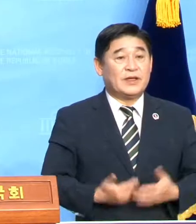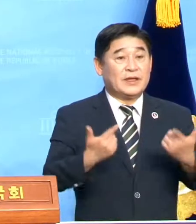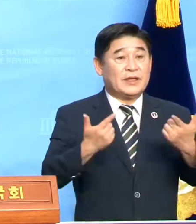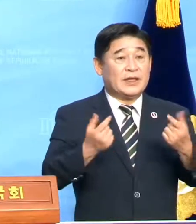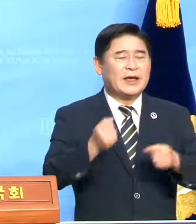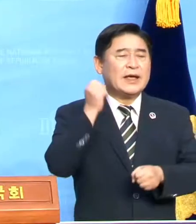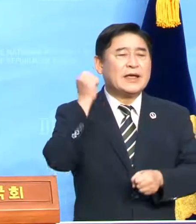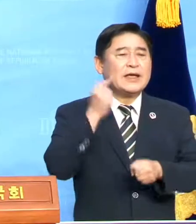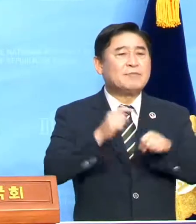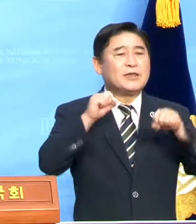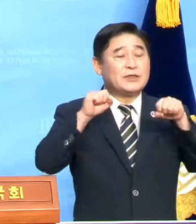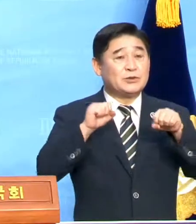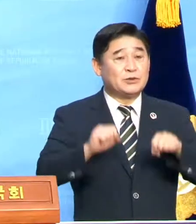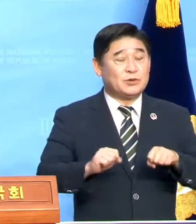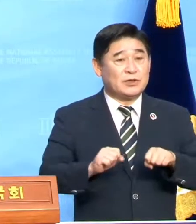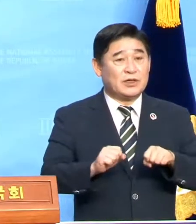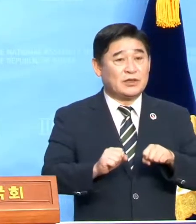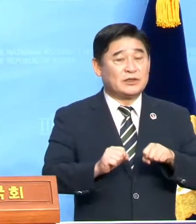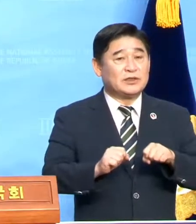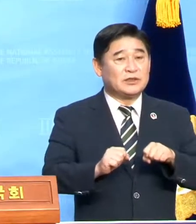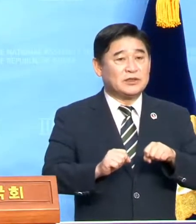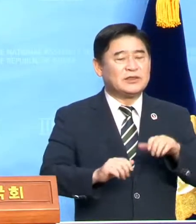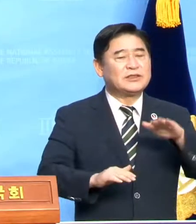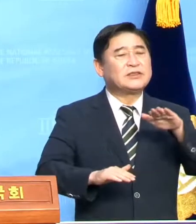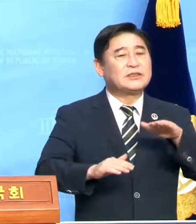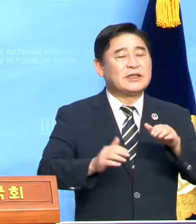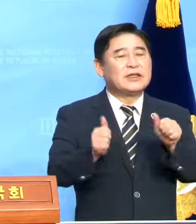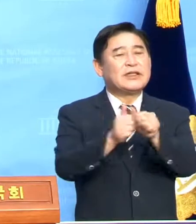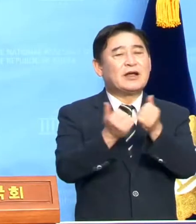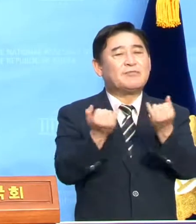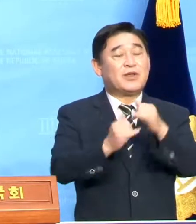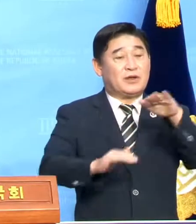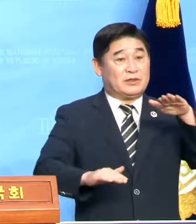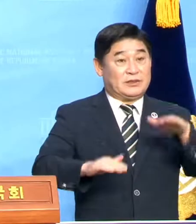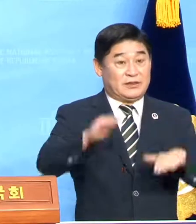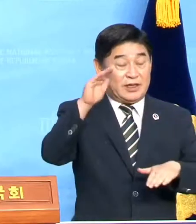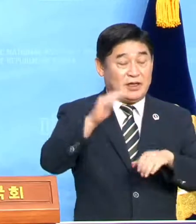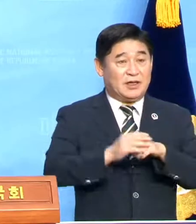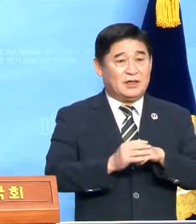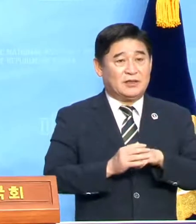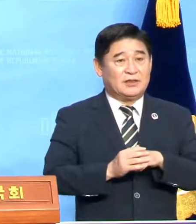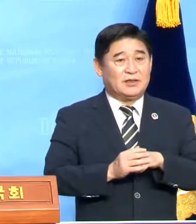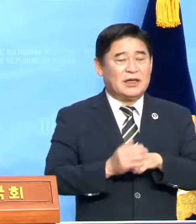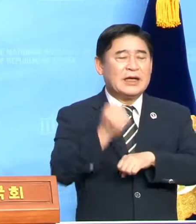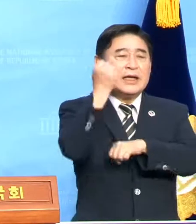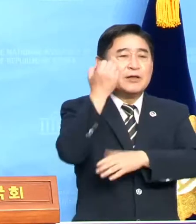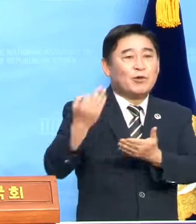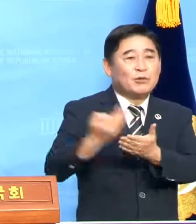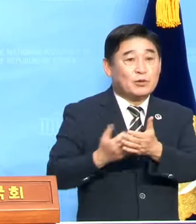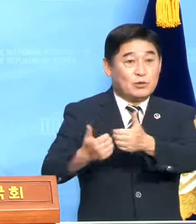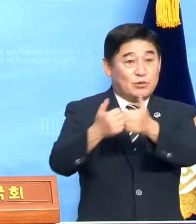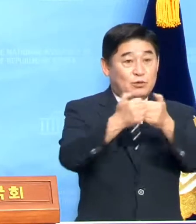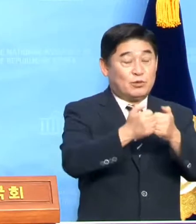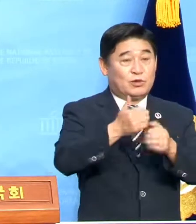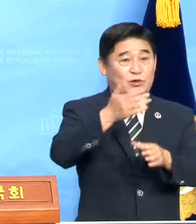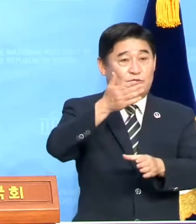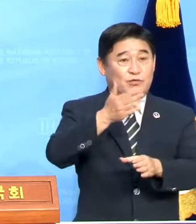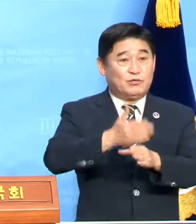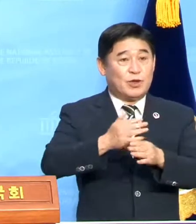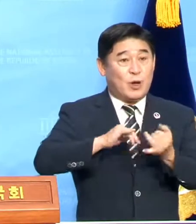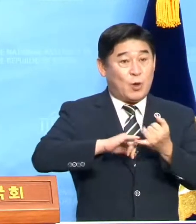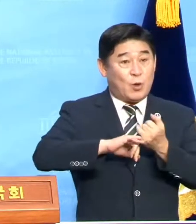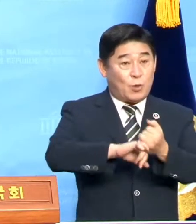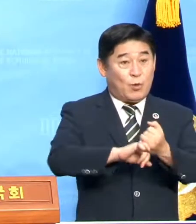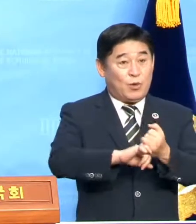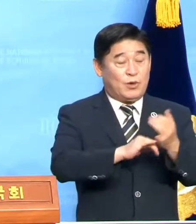이렇게 이미 존재하고 있는 기울어진 운동장 성별 격차가 기본소득 논의 과정에 반드시